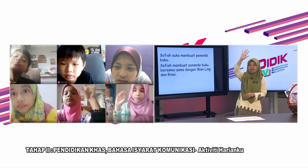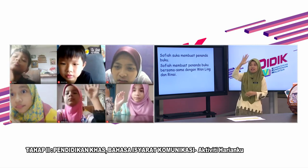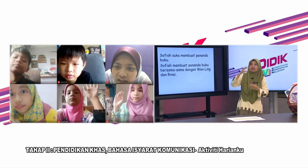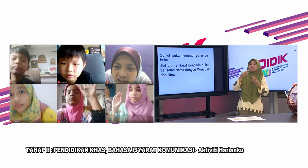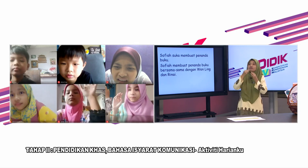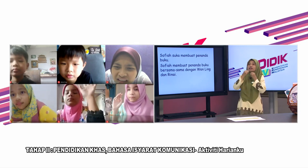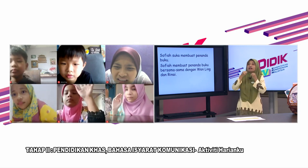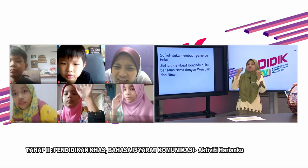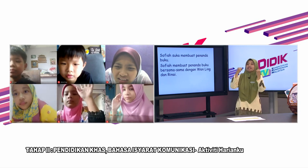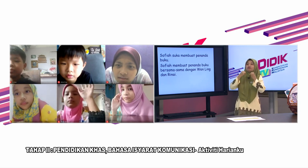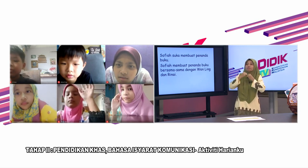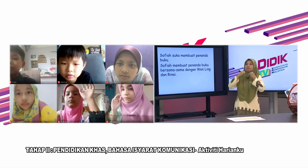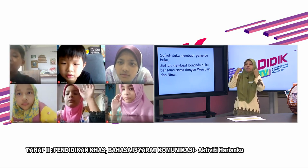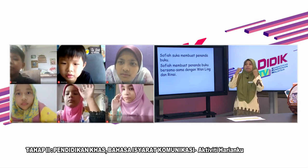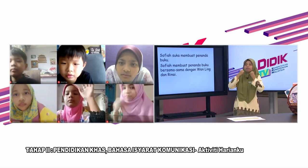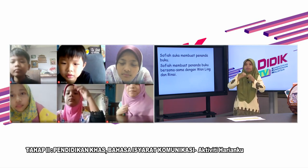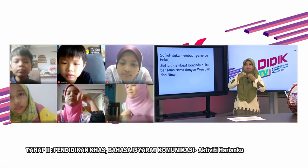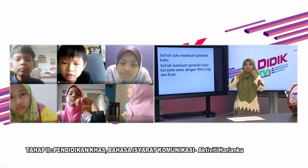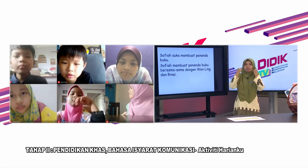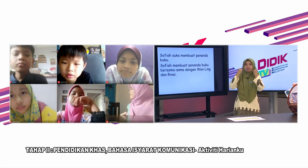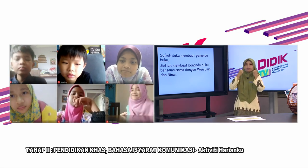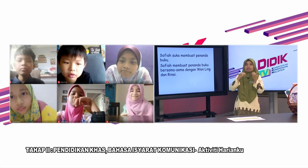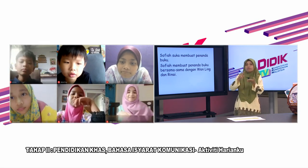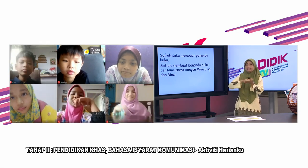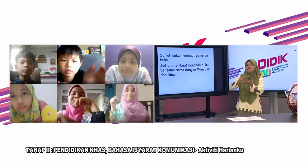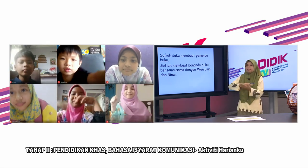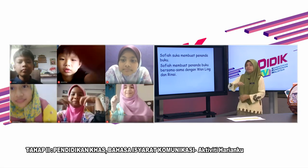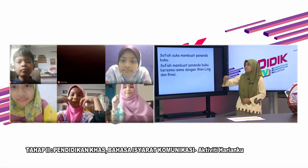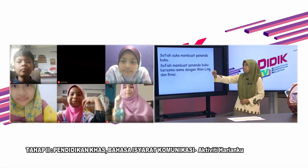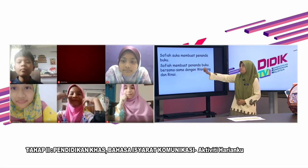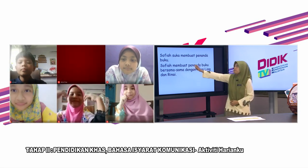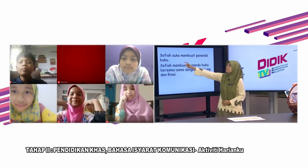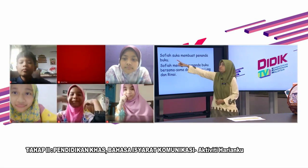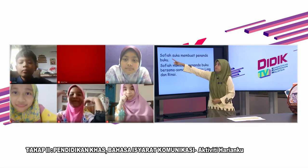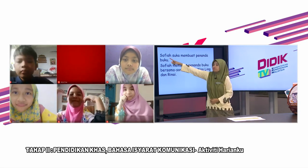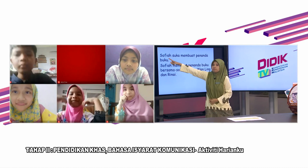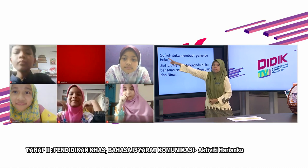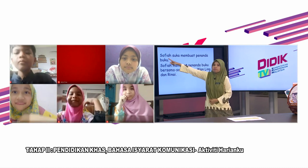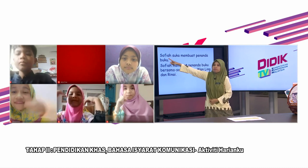Okey. Mariam. Okey, baca.